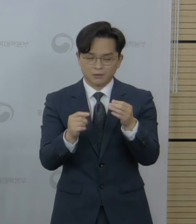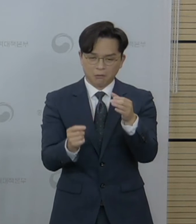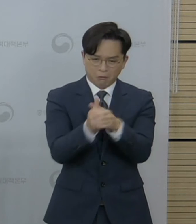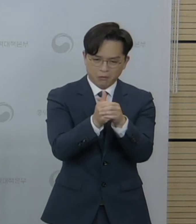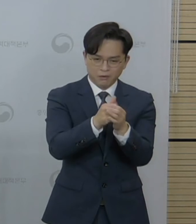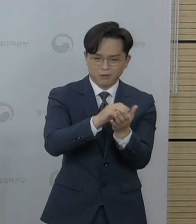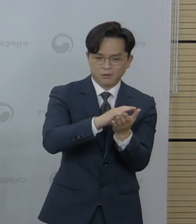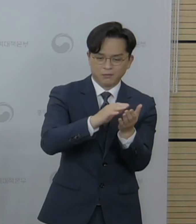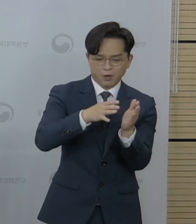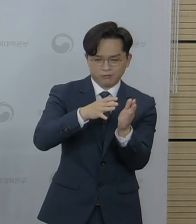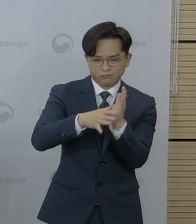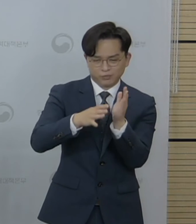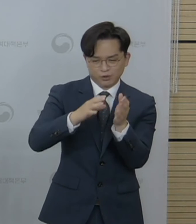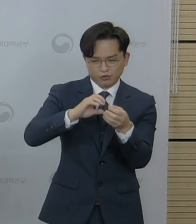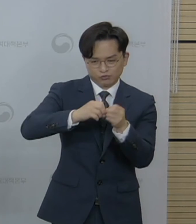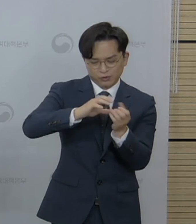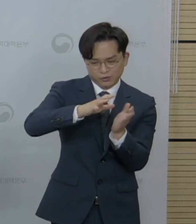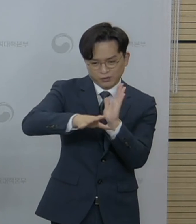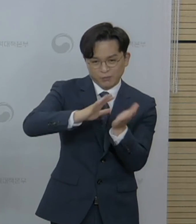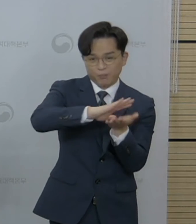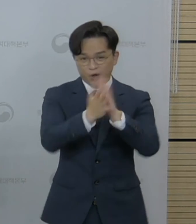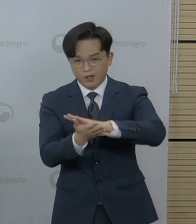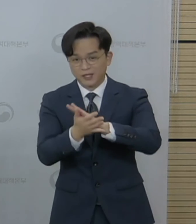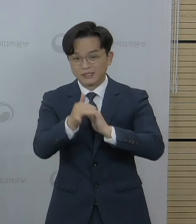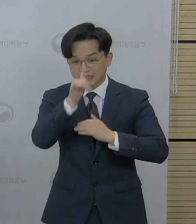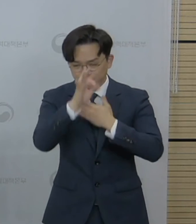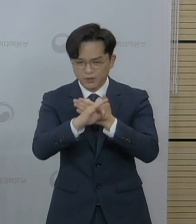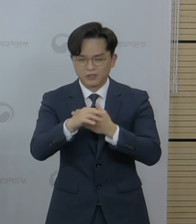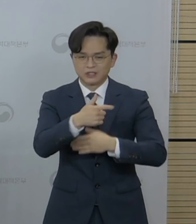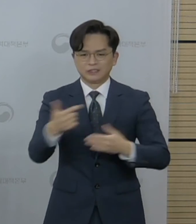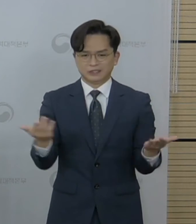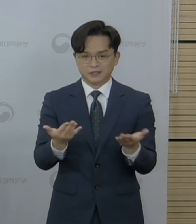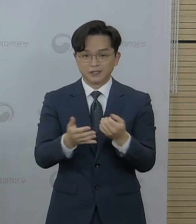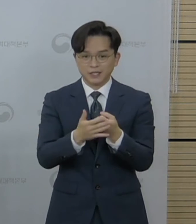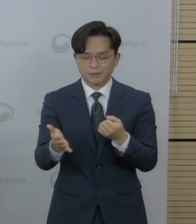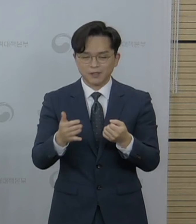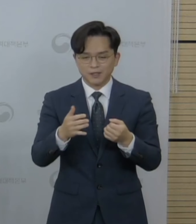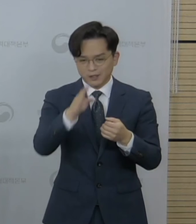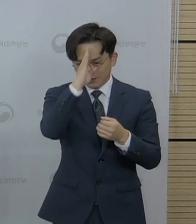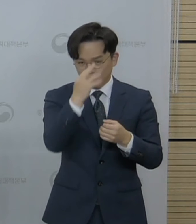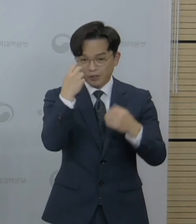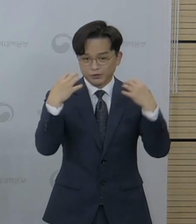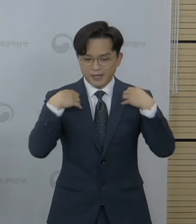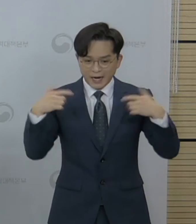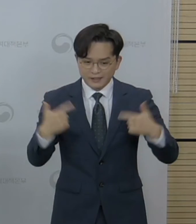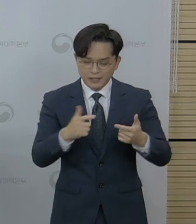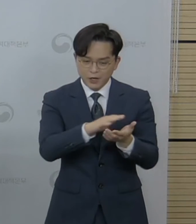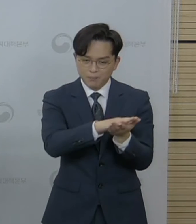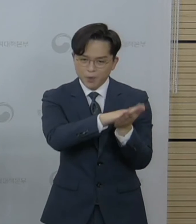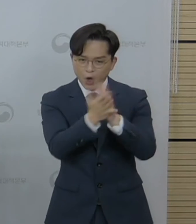상황이 나타날 수 있게 질병관리청은 지속적으로 연구와 분석을 수행하고 있습니다.